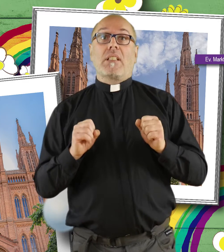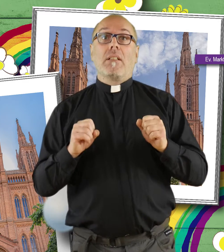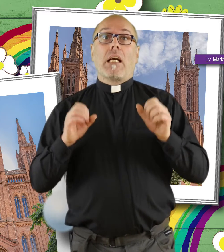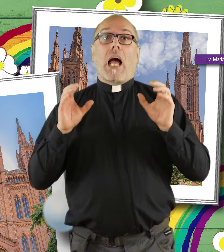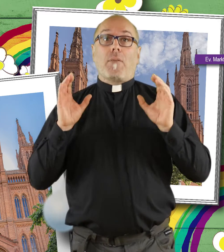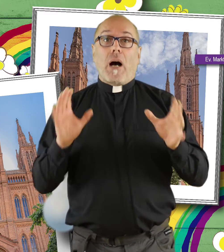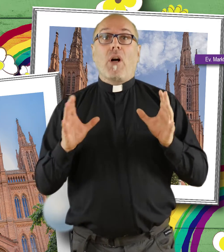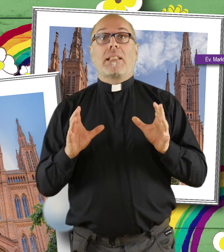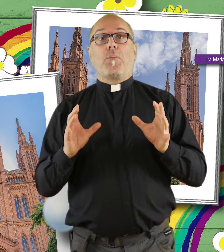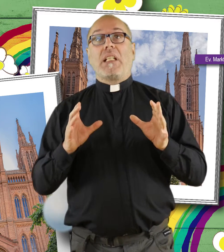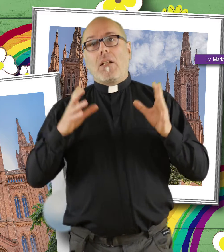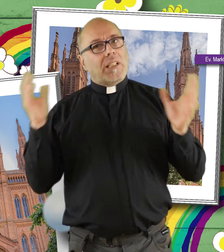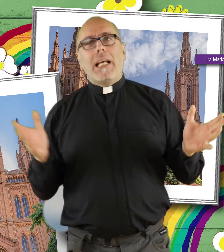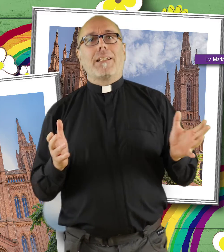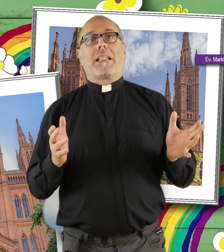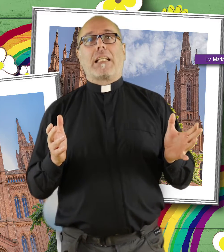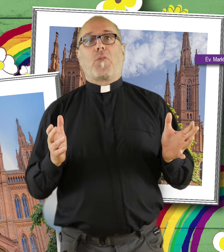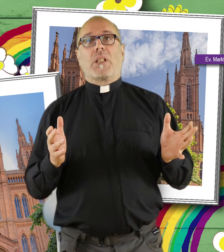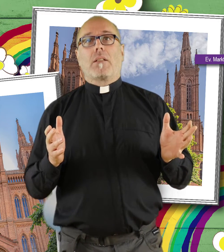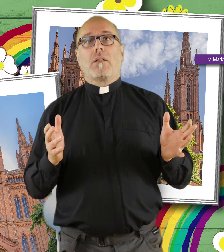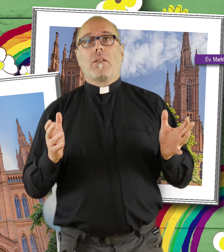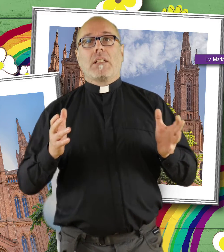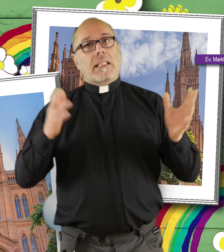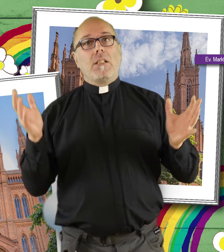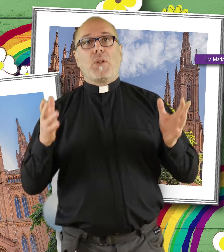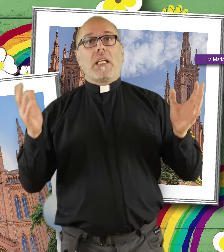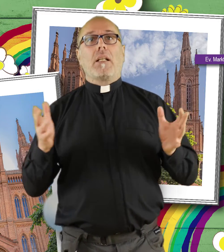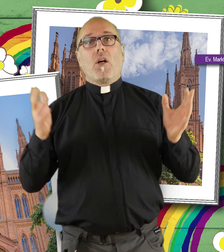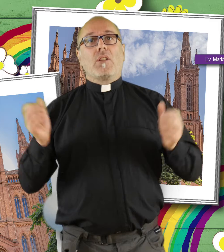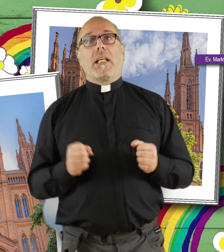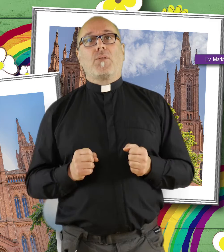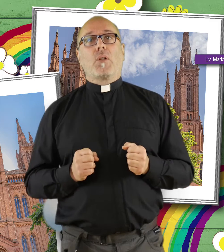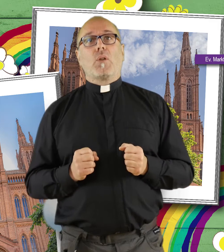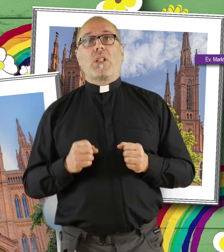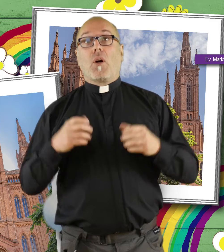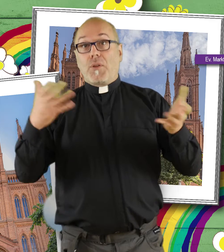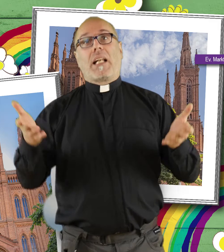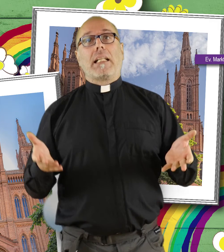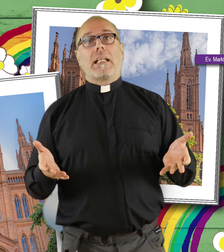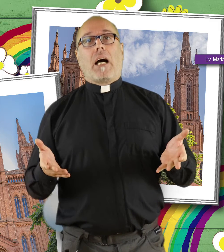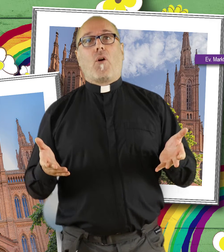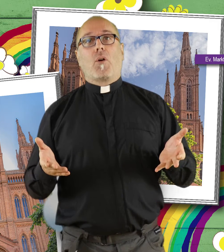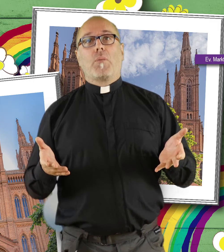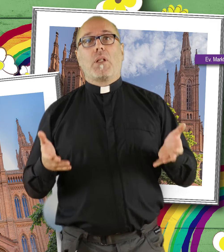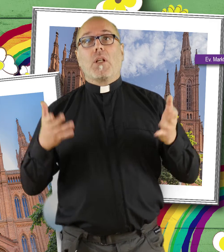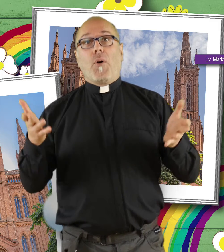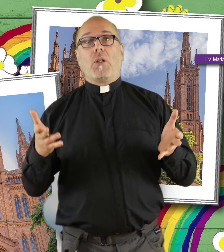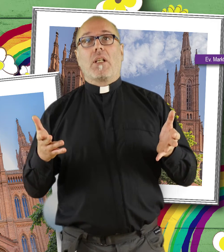aber auch akzeptieren dass er anderen gegeben ist das gilt für jede und jeden von uns und für alle anderen auch gewollt